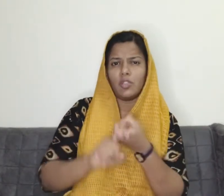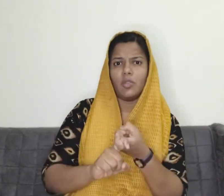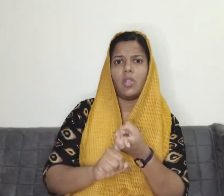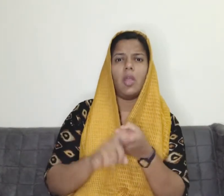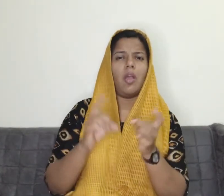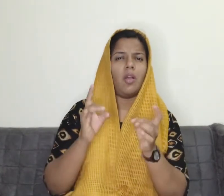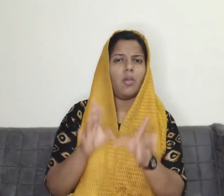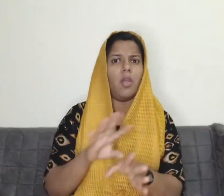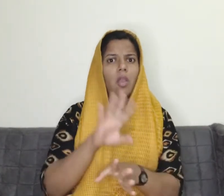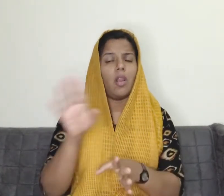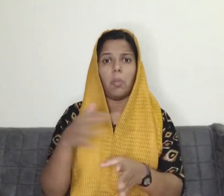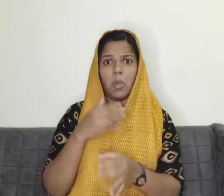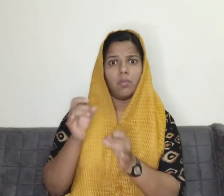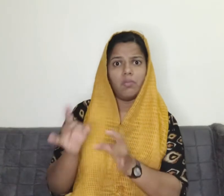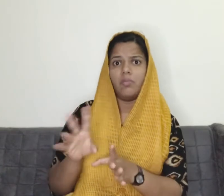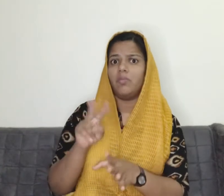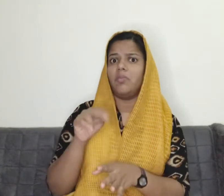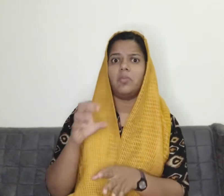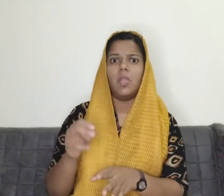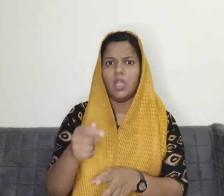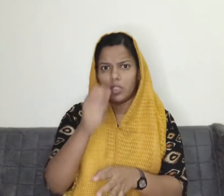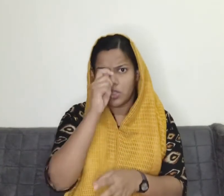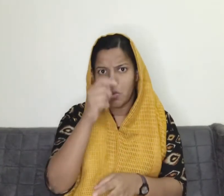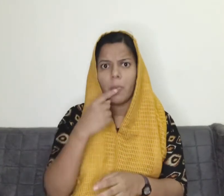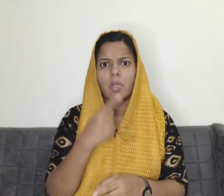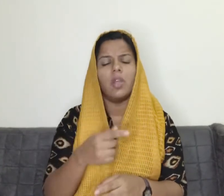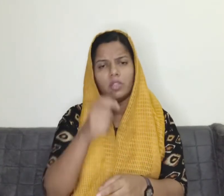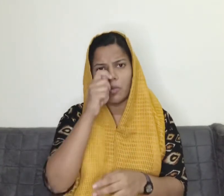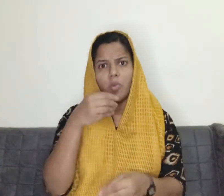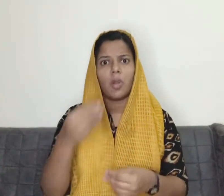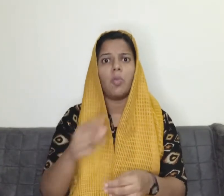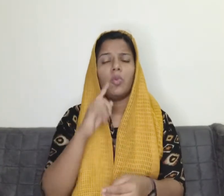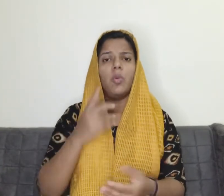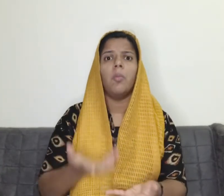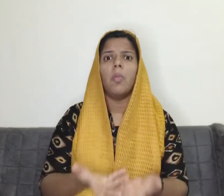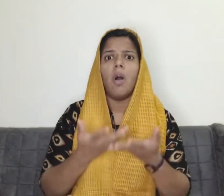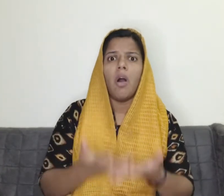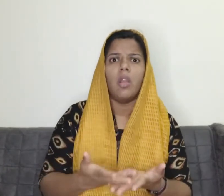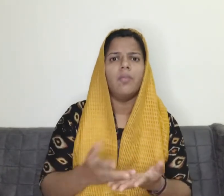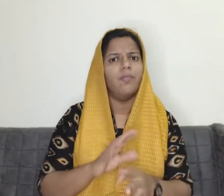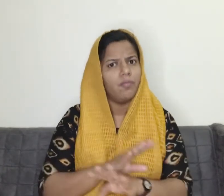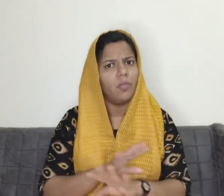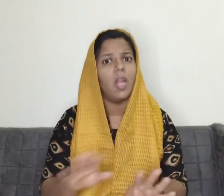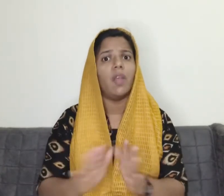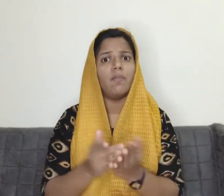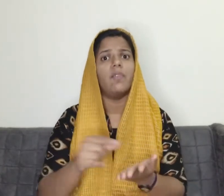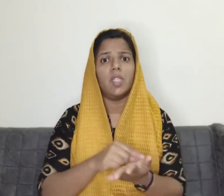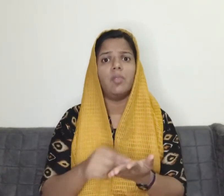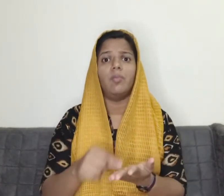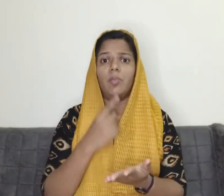ശത്രുവിനെ പകയ്ക്കരുതെന്ന് പറഞ്ഞാൽ പകയ്ക്കരുത്. ക്ഷമിക്കുവാൻ പറഞ്ഞാൽ ക്ഷമിക്കണം. ഒന്നിനെക്കുറിച്ചും വിചാരപ്പെടരുതെന്ന് പറഞ്ഞാൽ വിചാരപ്പെടാൻ പാടില്ല.